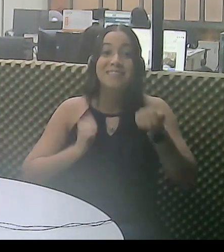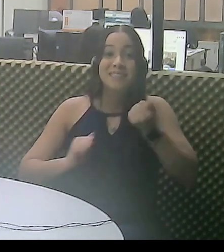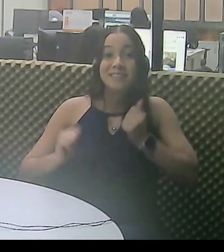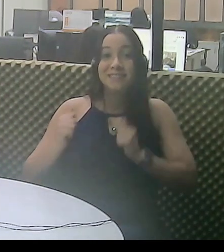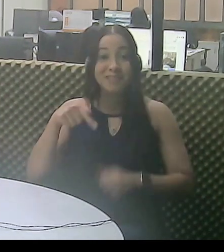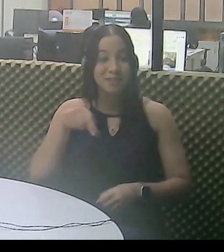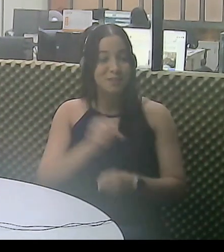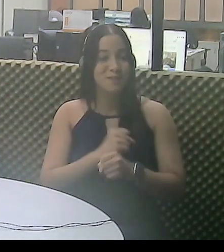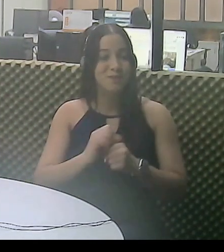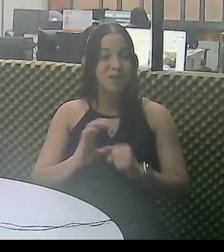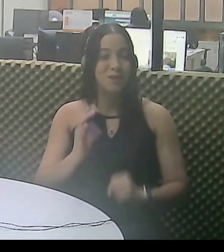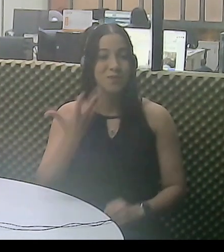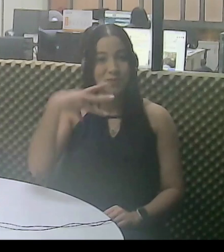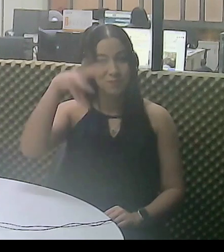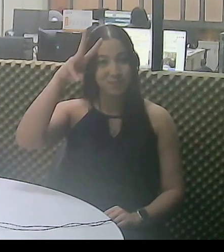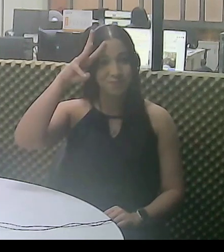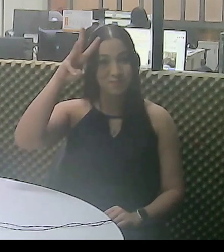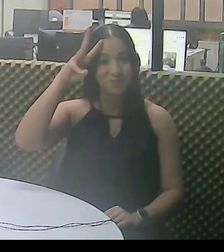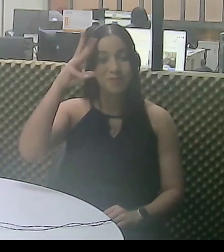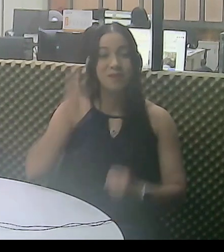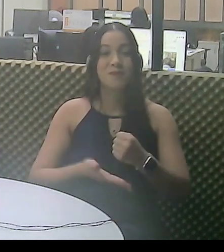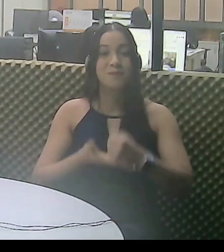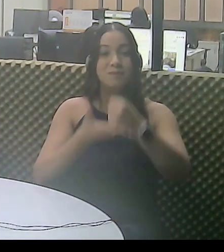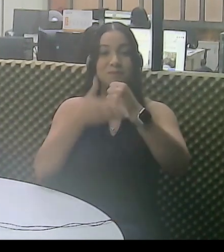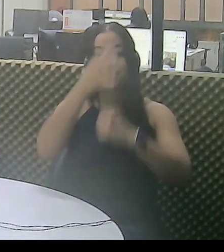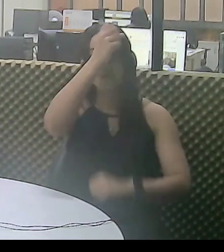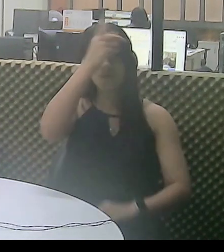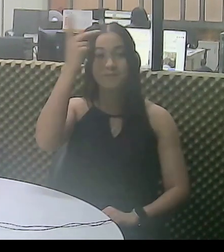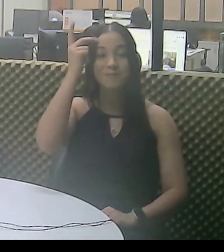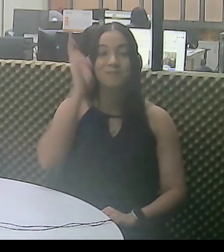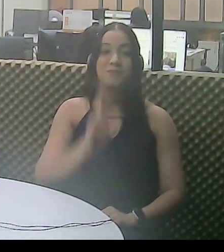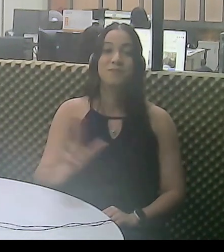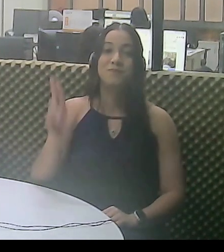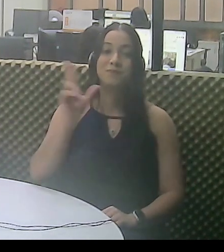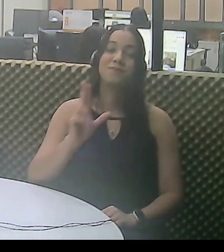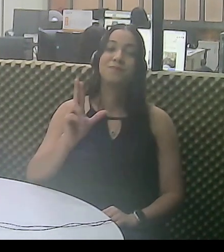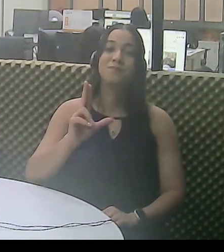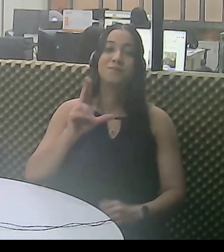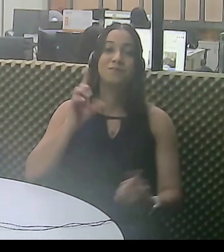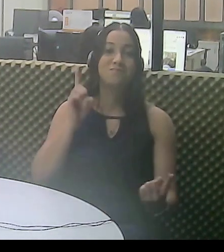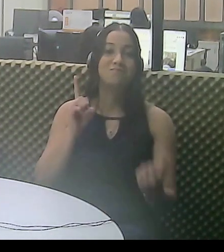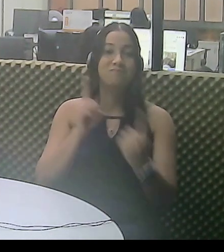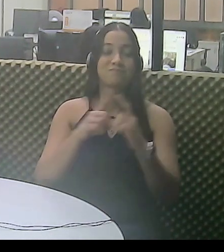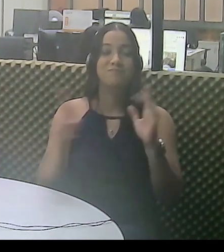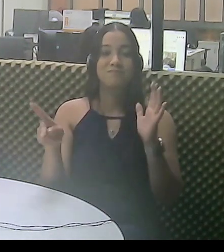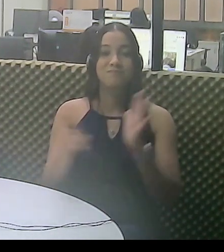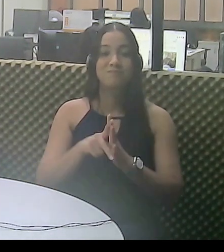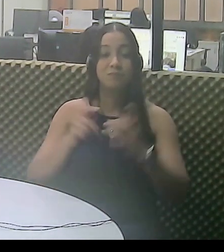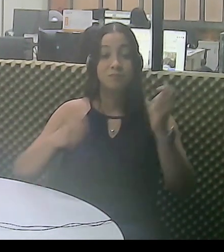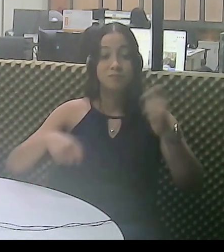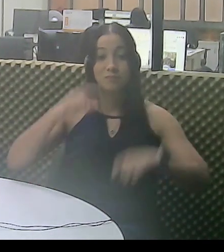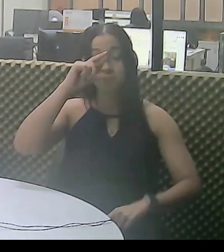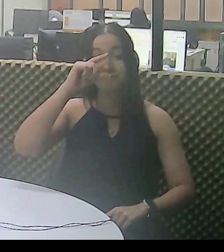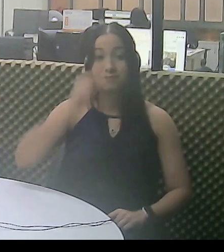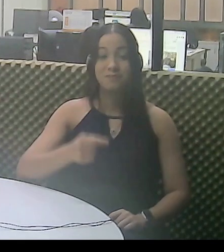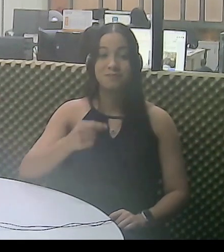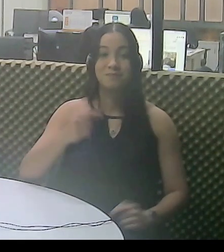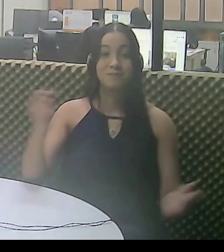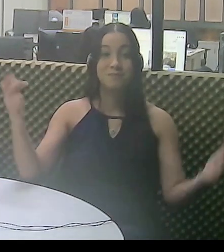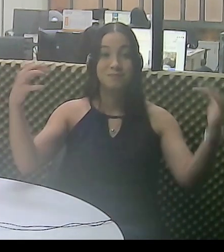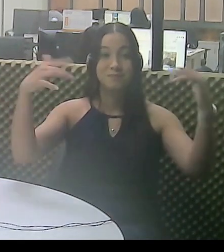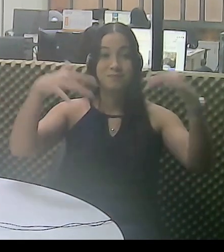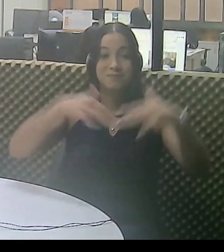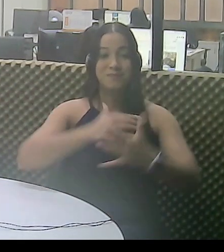ano acontece nesta terça-feira, com apoio da Prefeitura de Uberlândia. O encontro de bateristas do Triângulo Sou Mais Batera